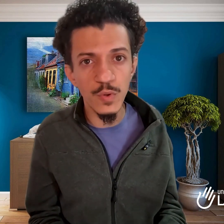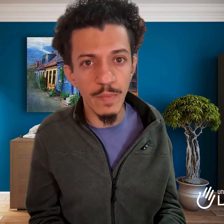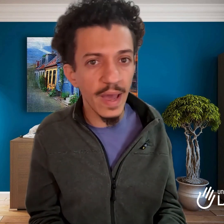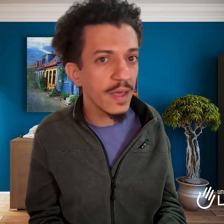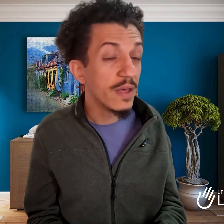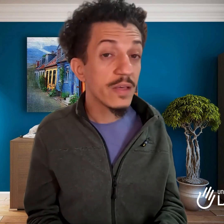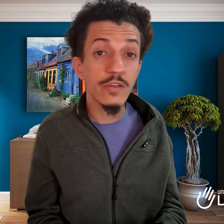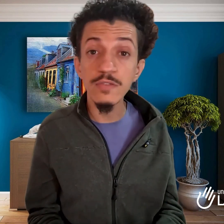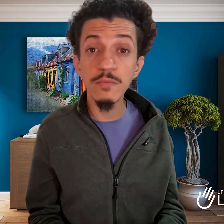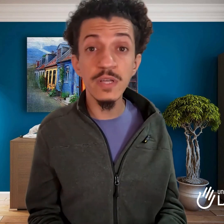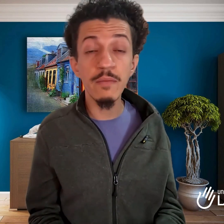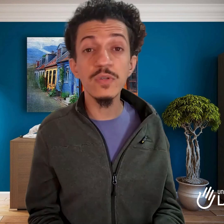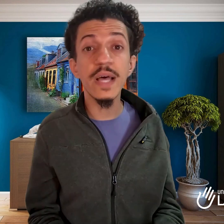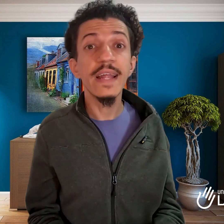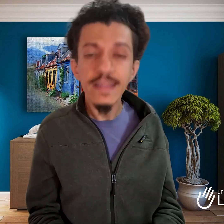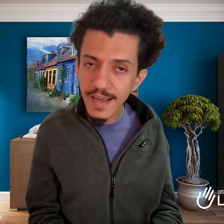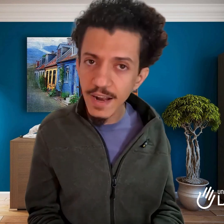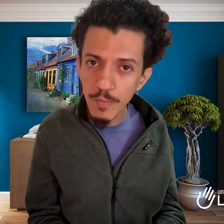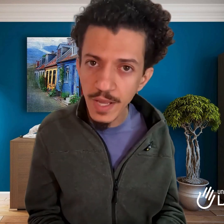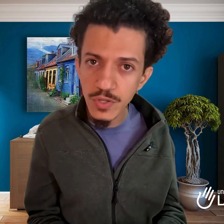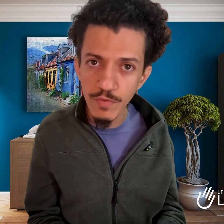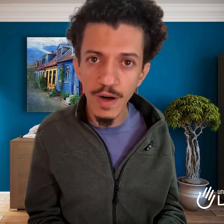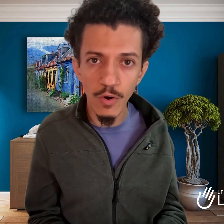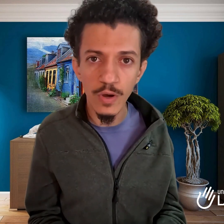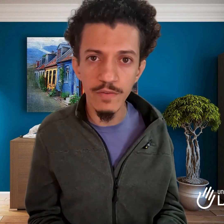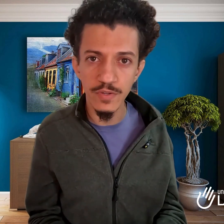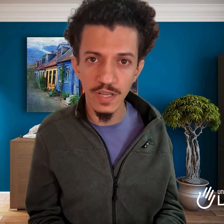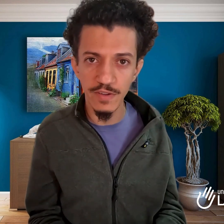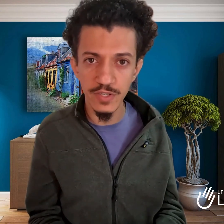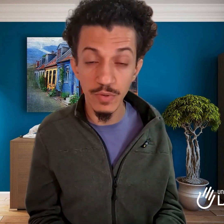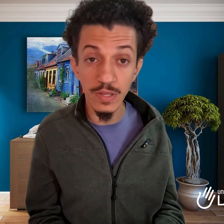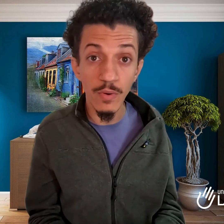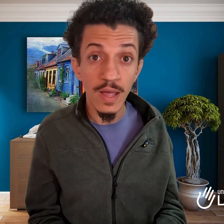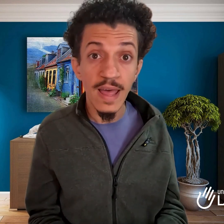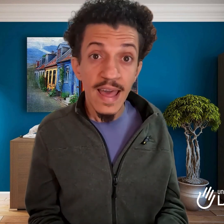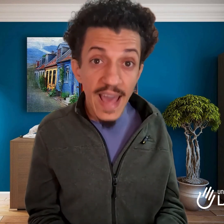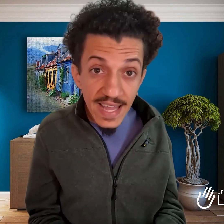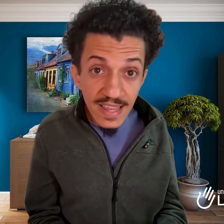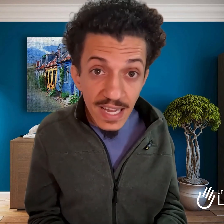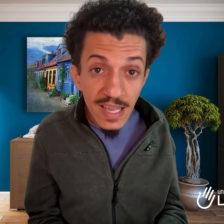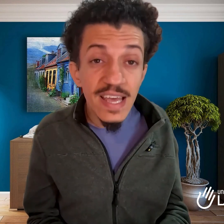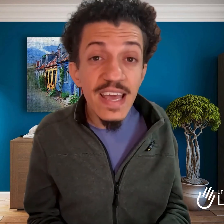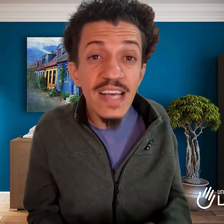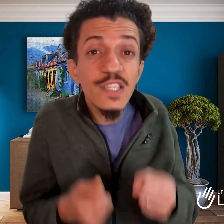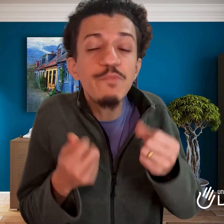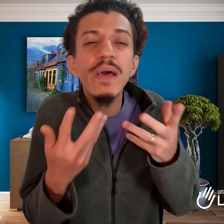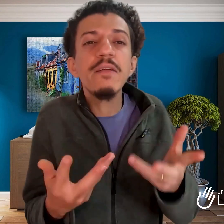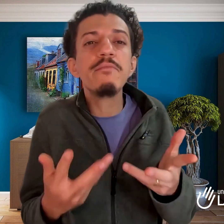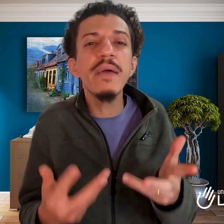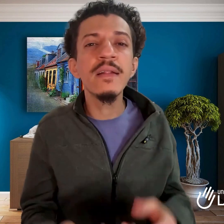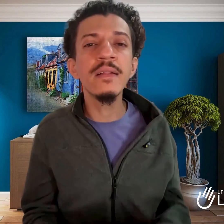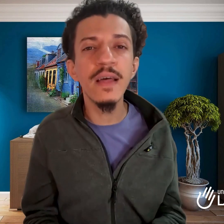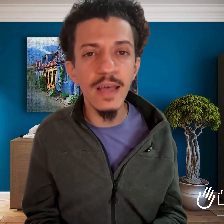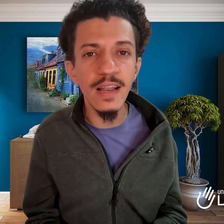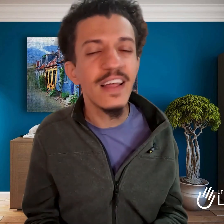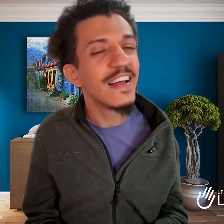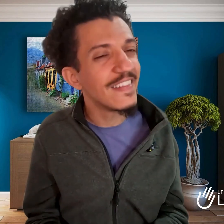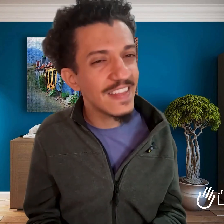contato@unidestrava.com.br que nós vamos reembolsar integralmente o valor que você investiu. Então, entra e experimenta ele na